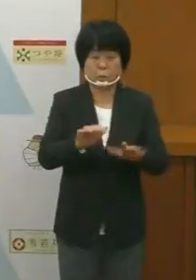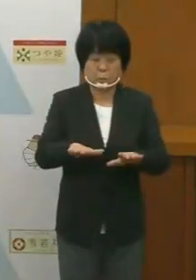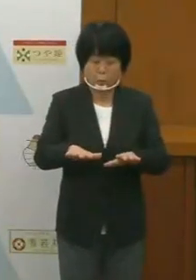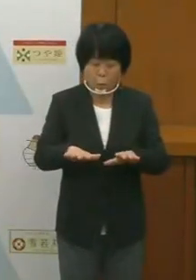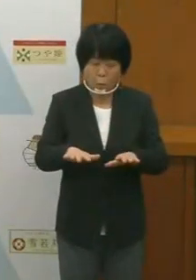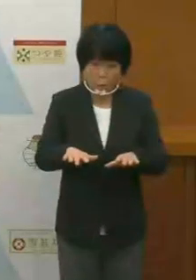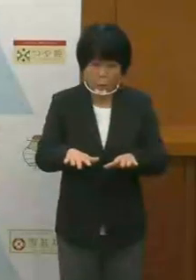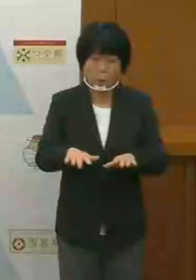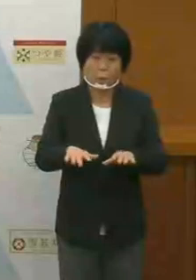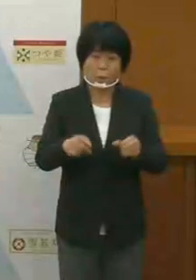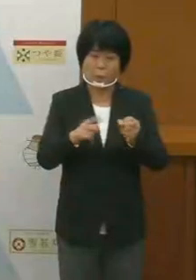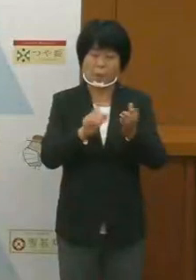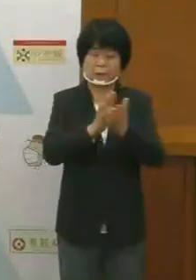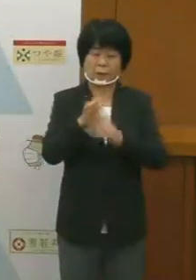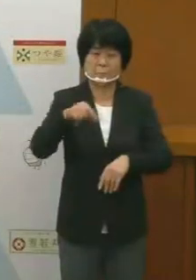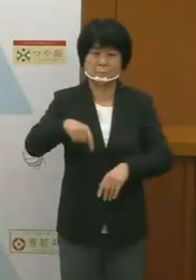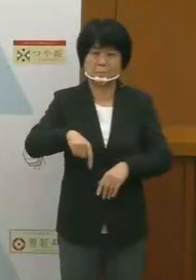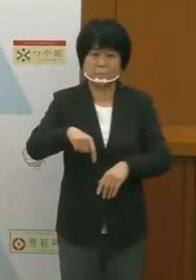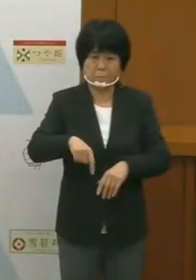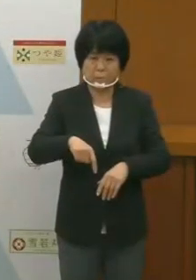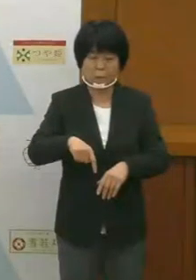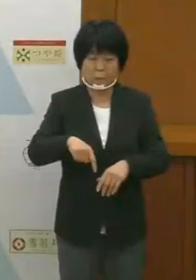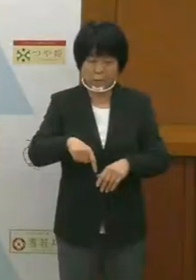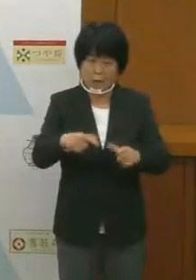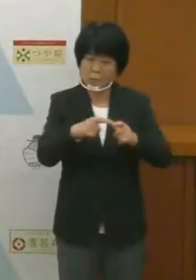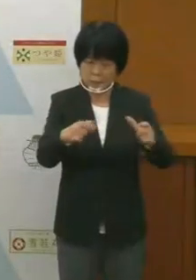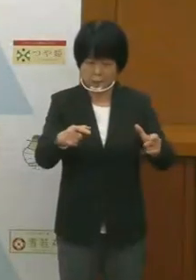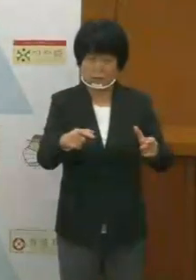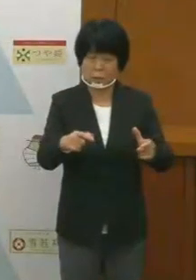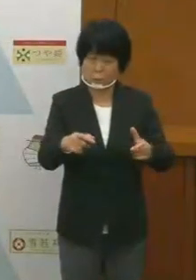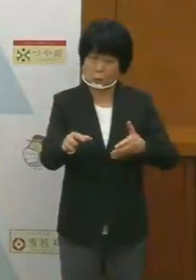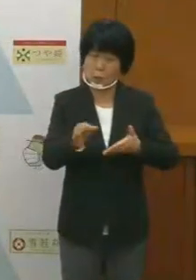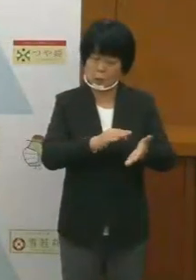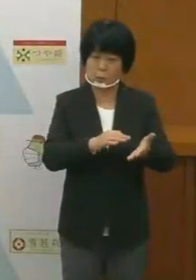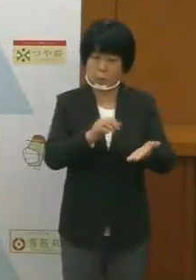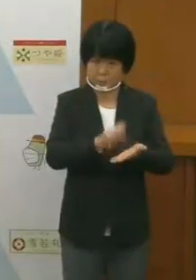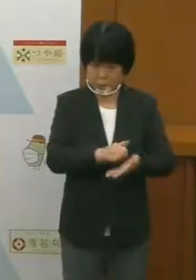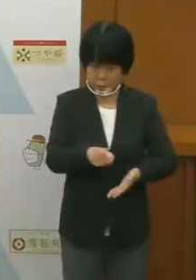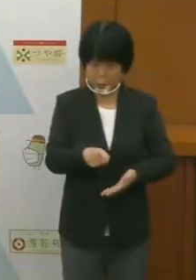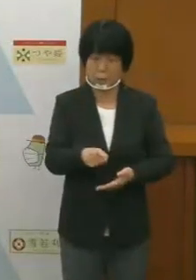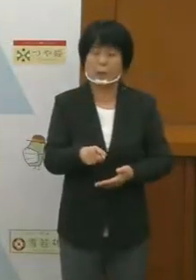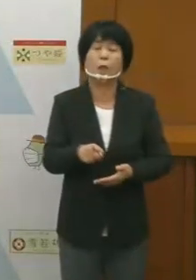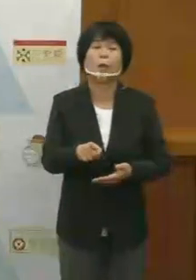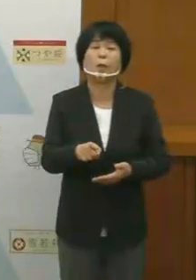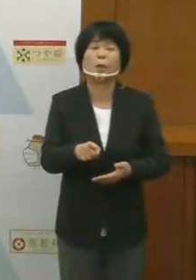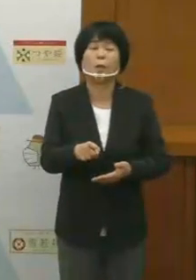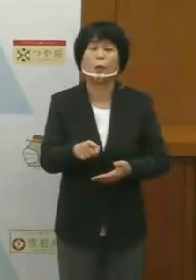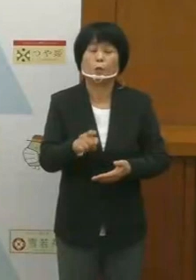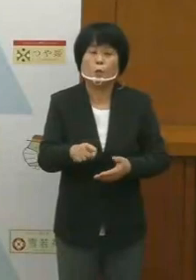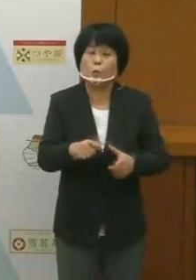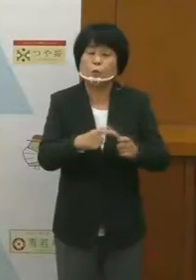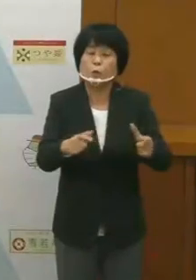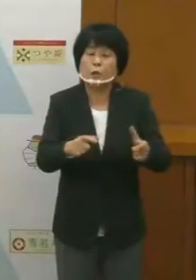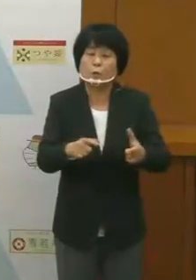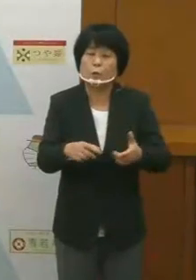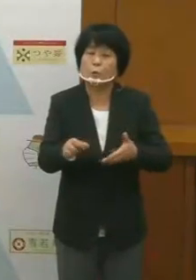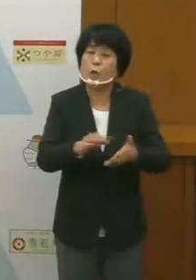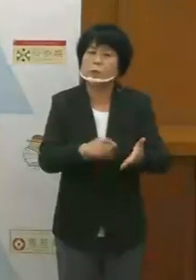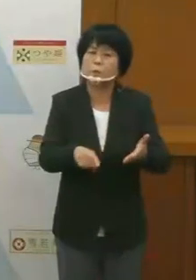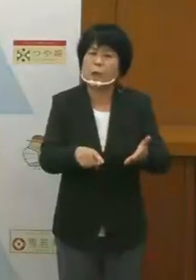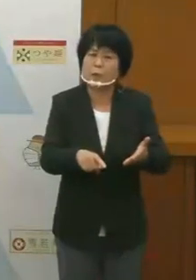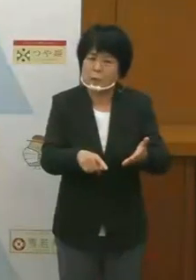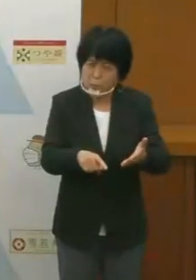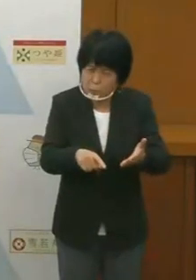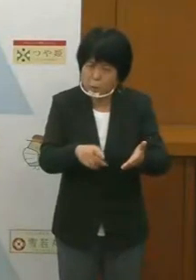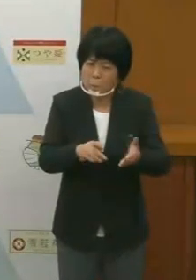が本件のですね、チケットの発売日ということになっております。このチケットの発売を、まあ、